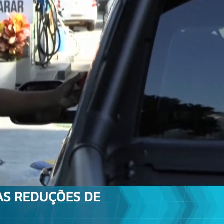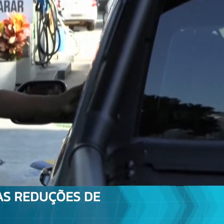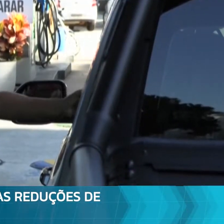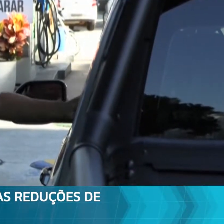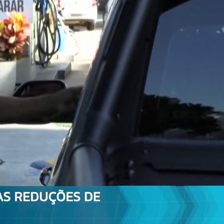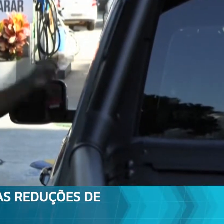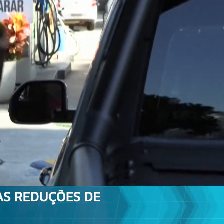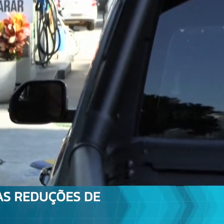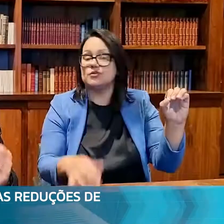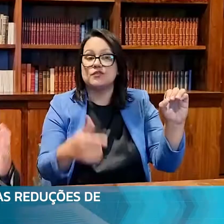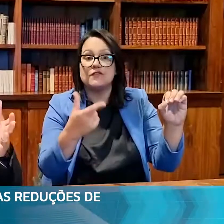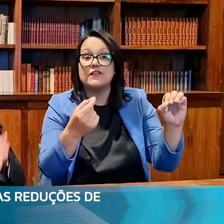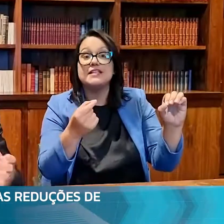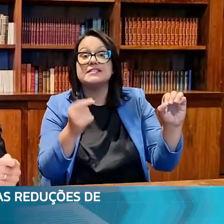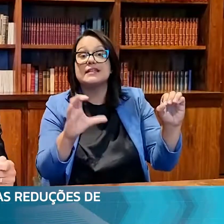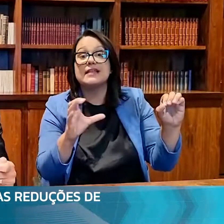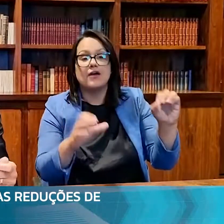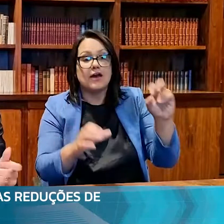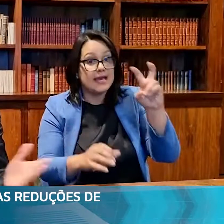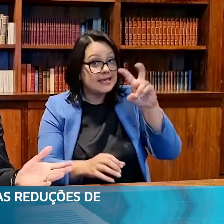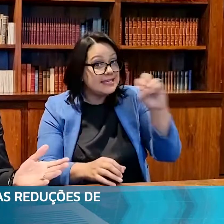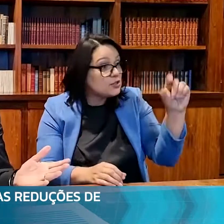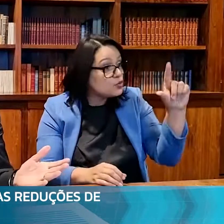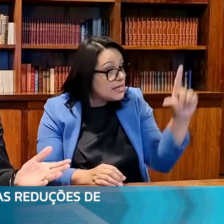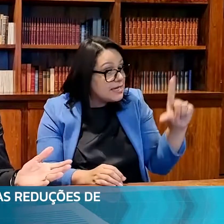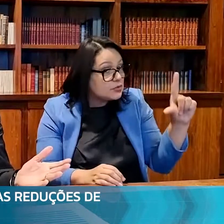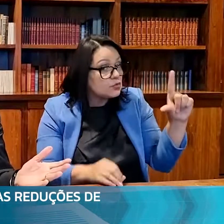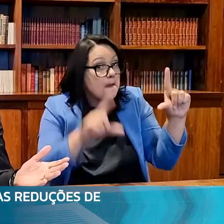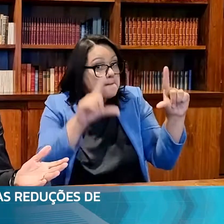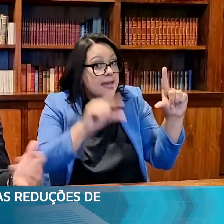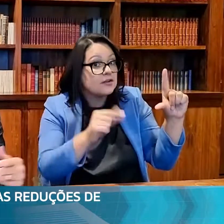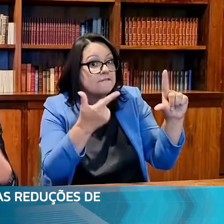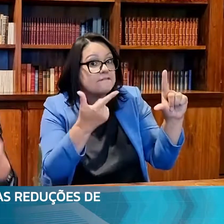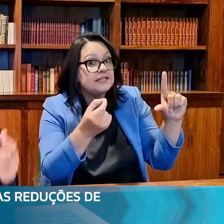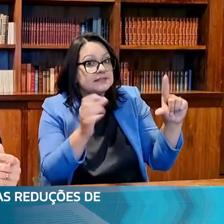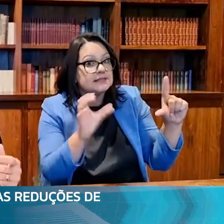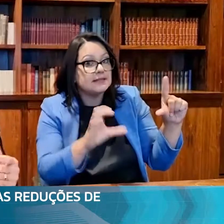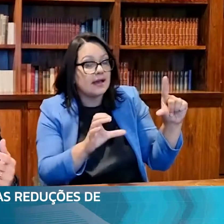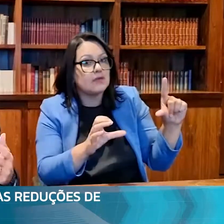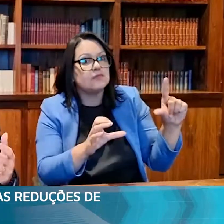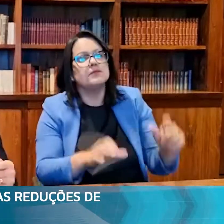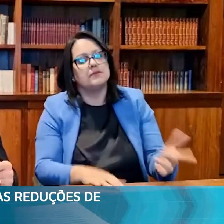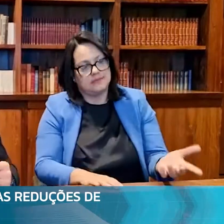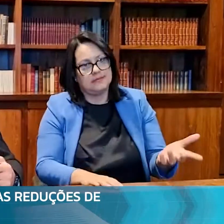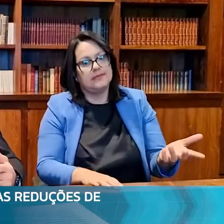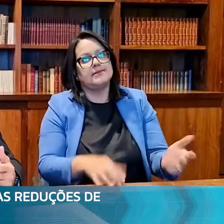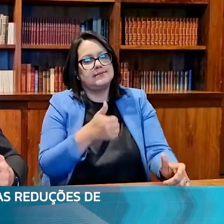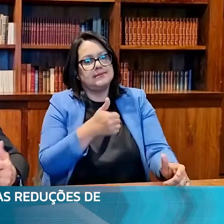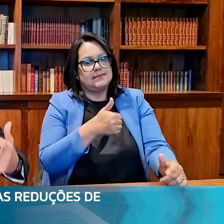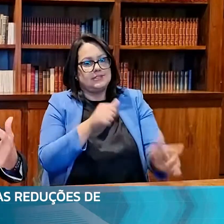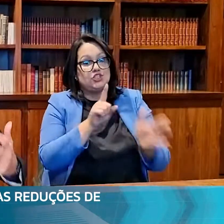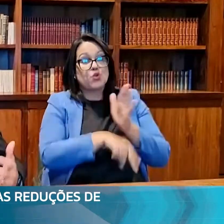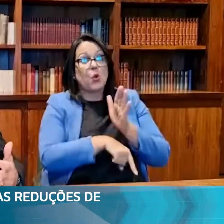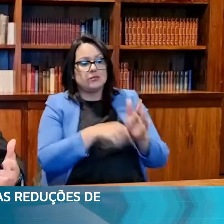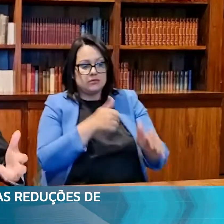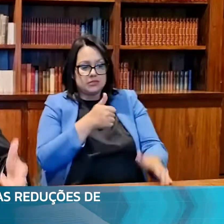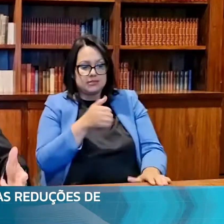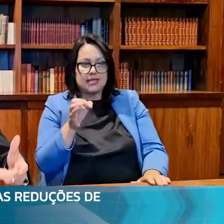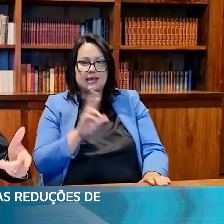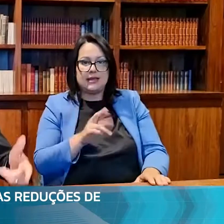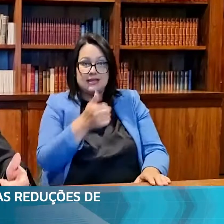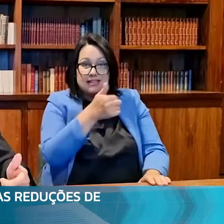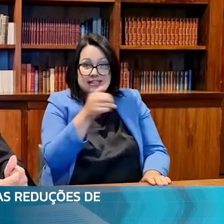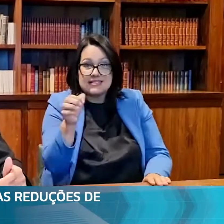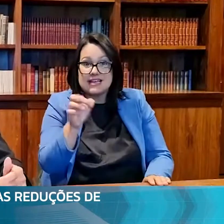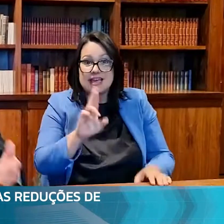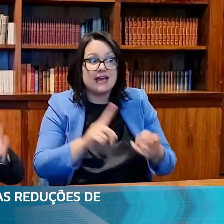em qualidade de vida. Então, pesa R$ 100, é dinheiro. R$ 100 a pessoa pode almoçar, jantar,